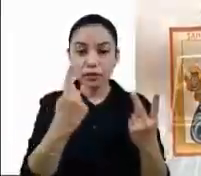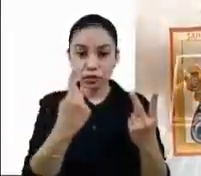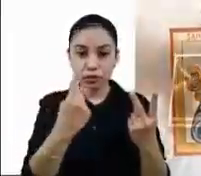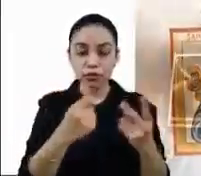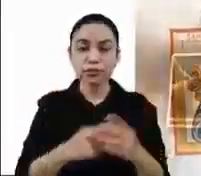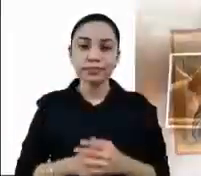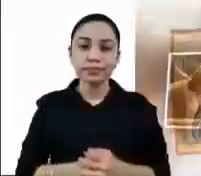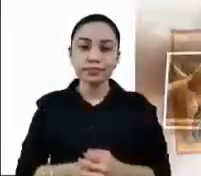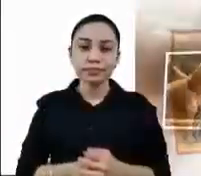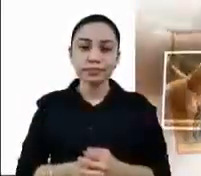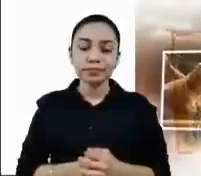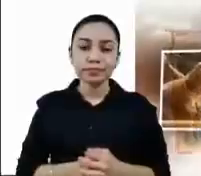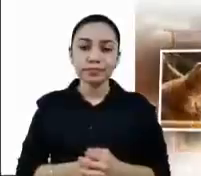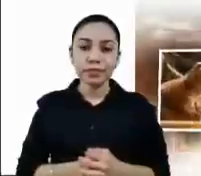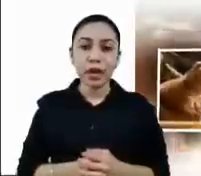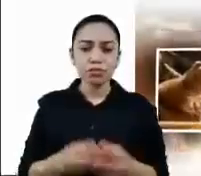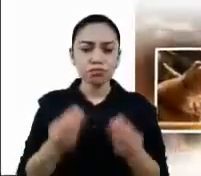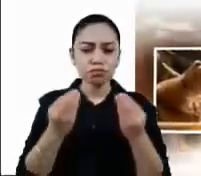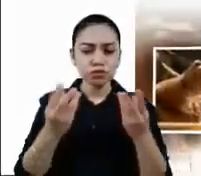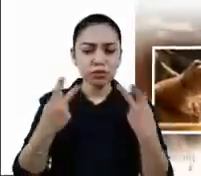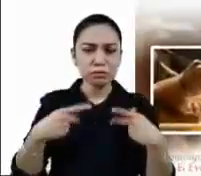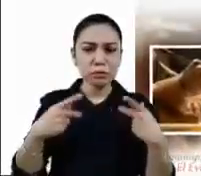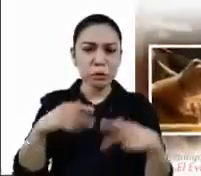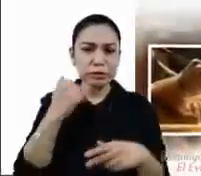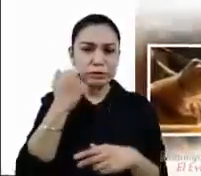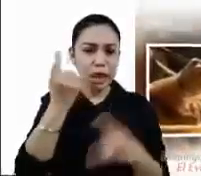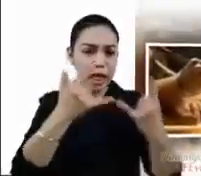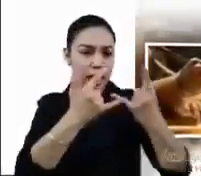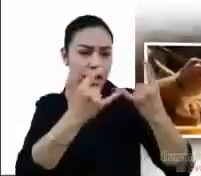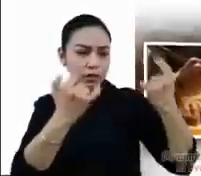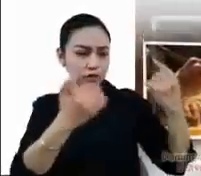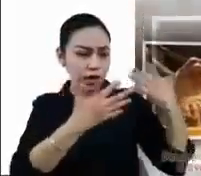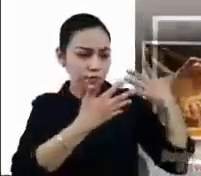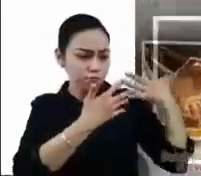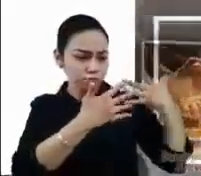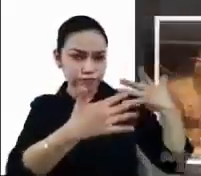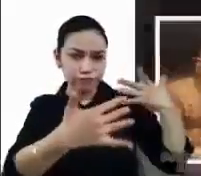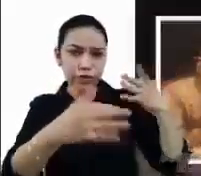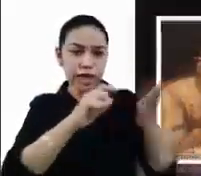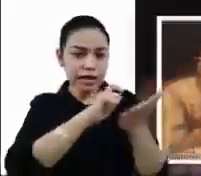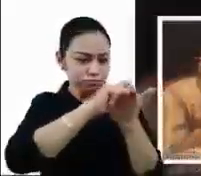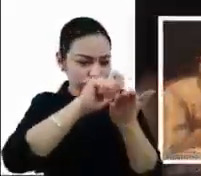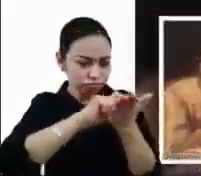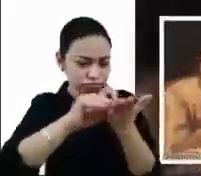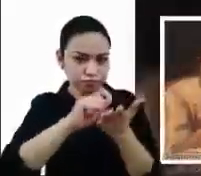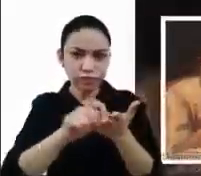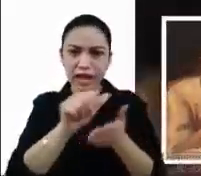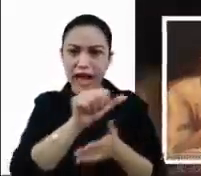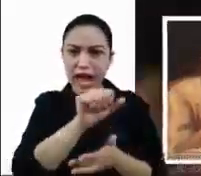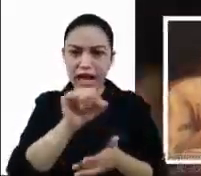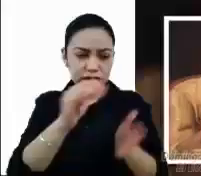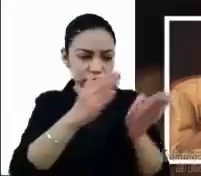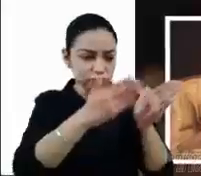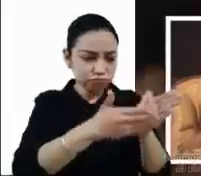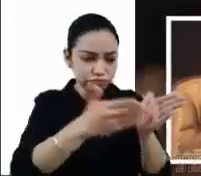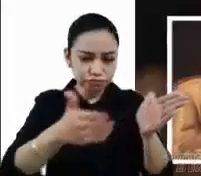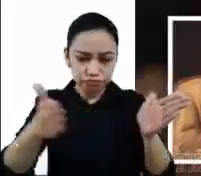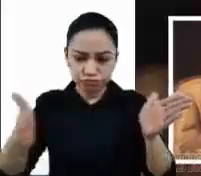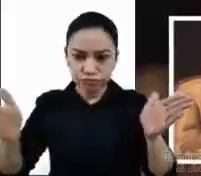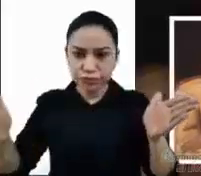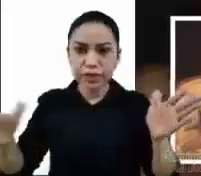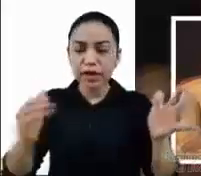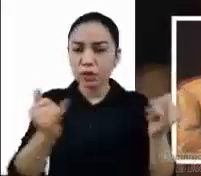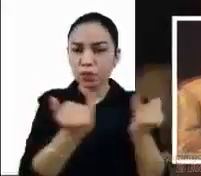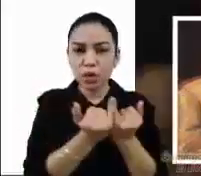han tratado de escribir la historia de las cosas que pasaron entre nosotros, tal y como nos las transmitieron los que las vieron desde